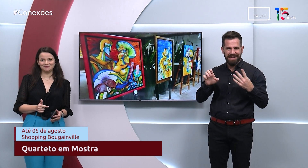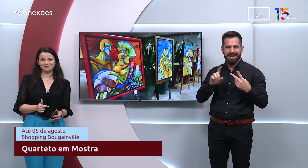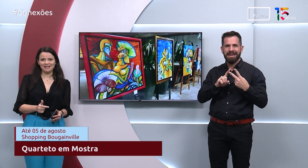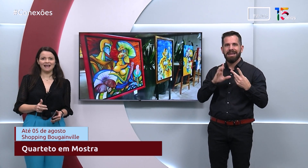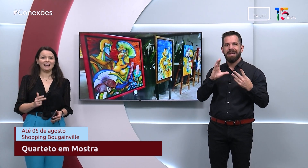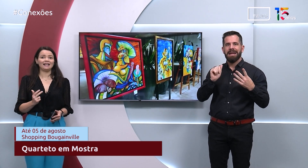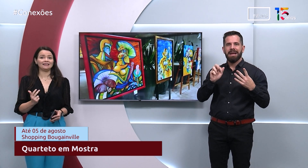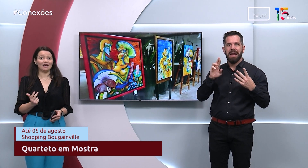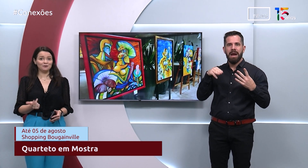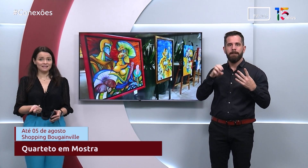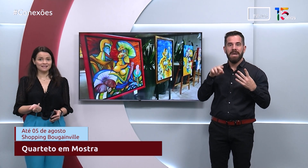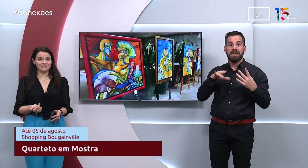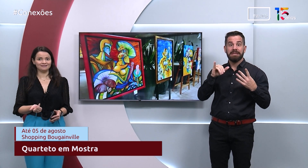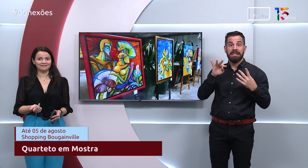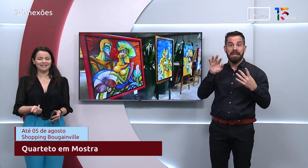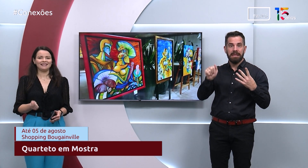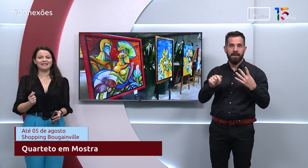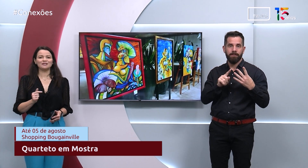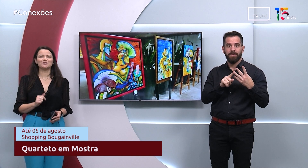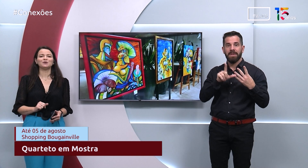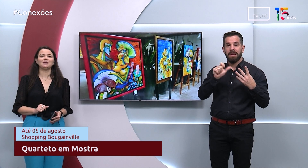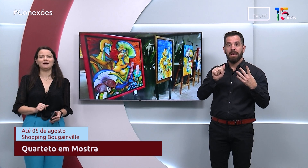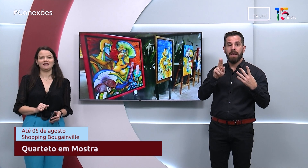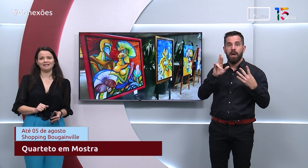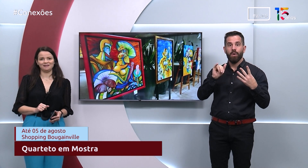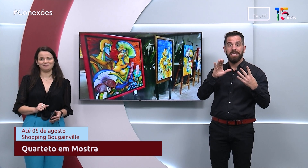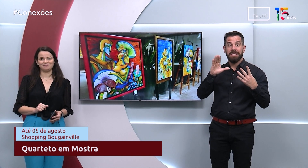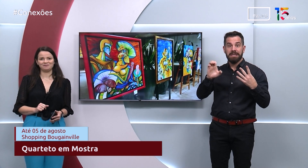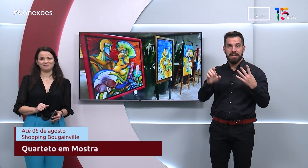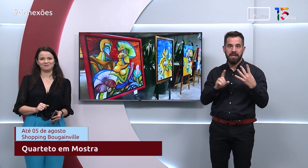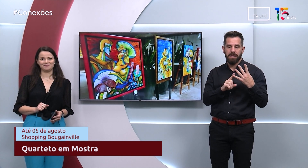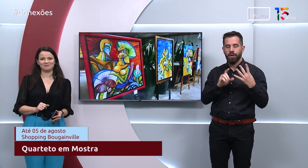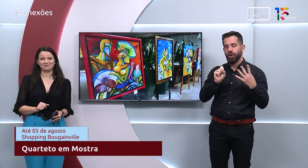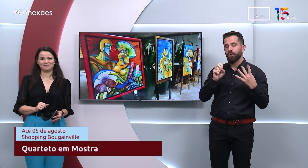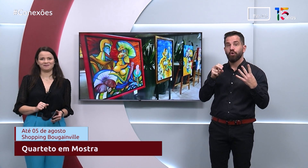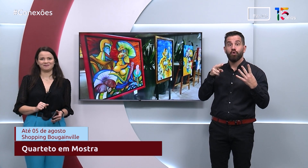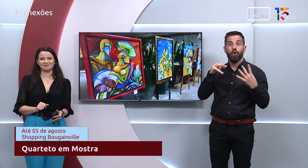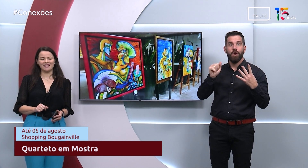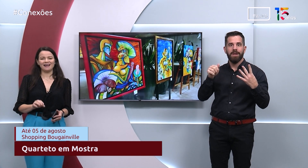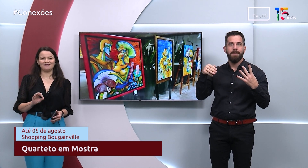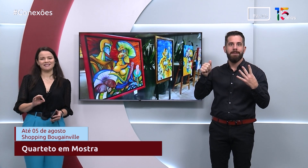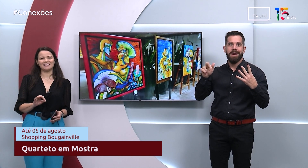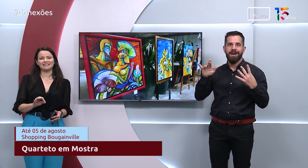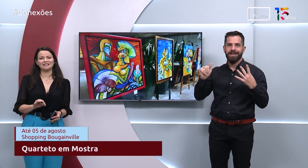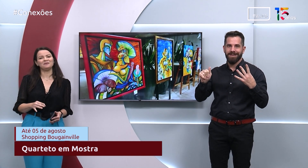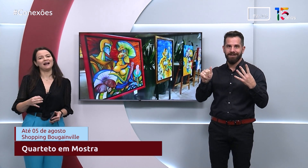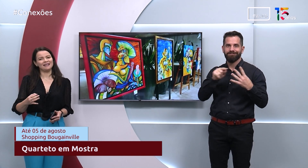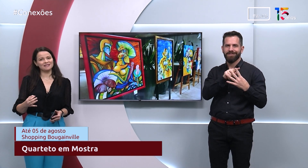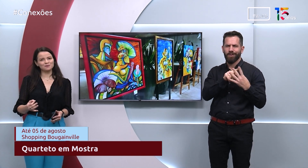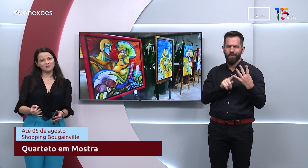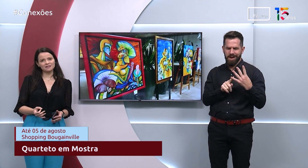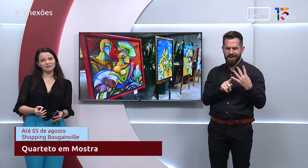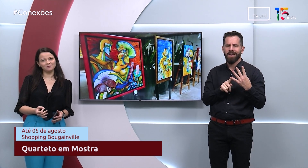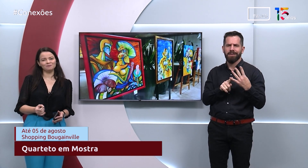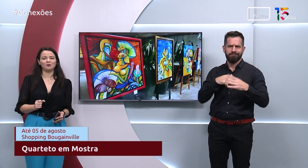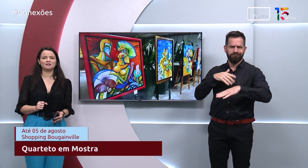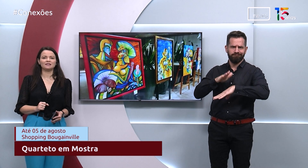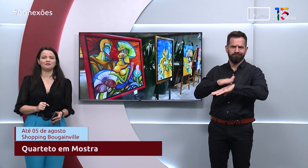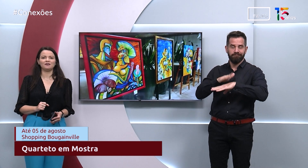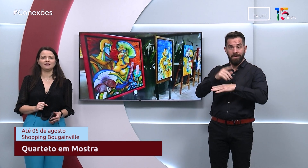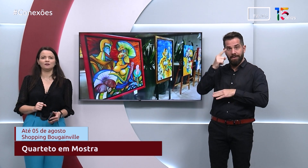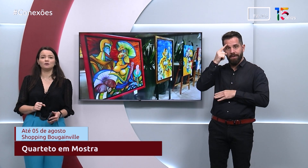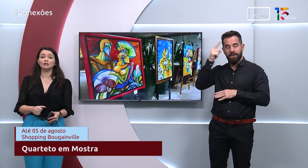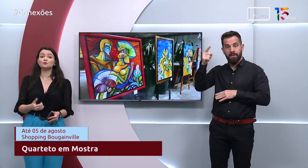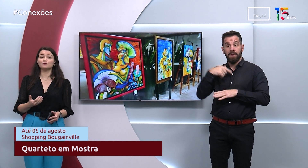Carmencita, a Laurice e a Sônia Maria. A visitação a essa exposição pode